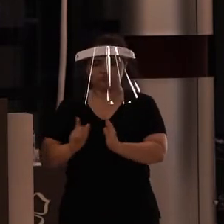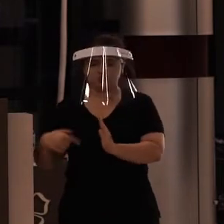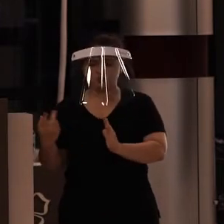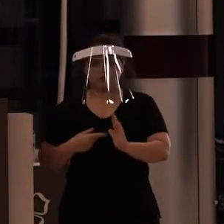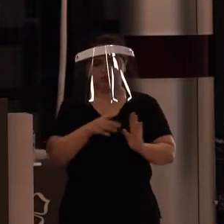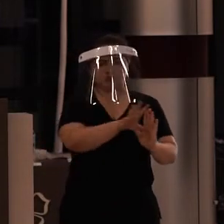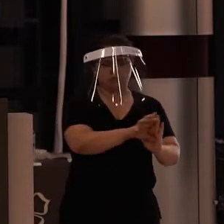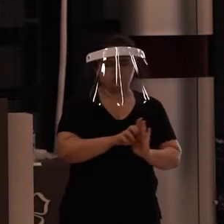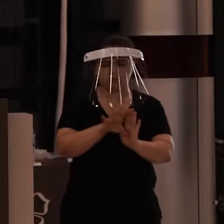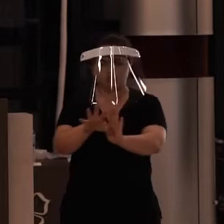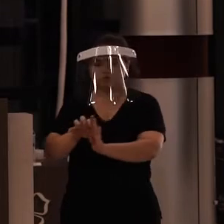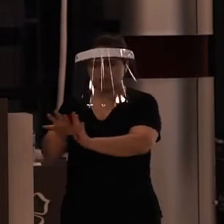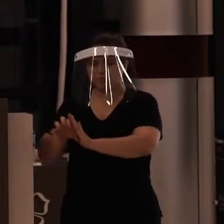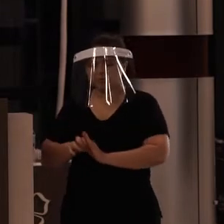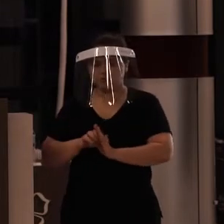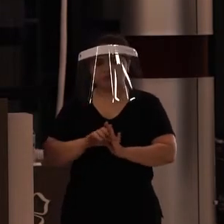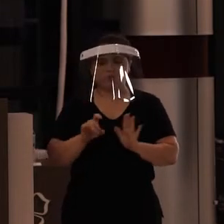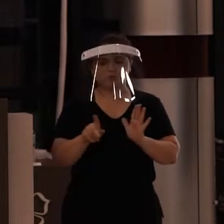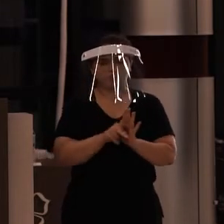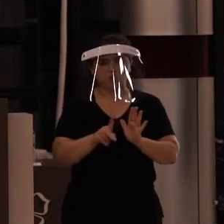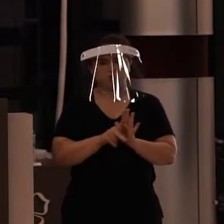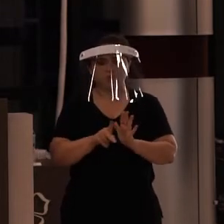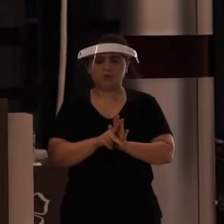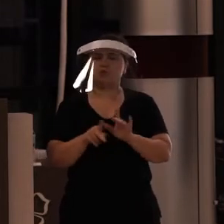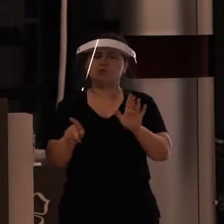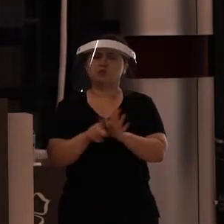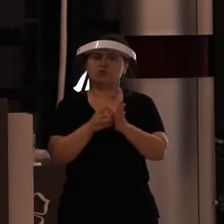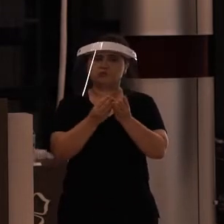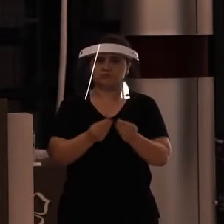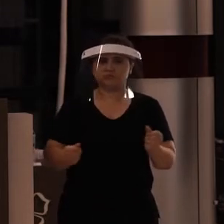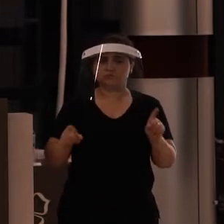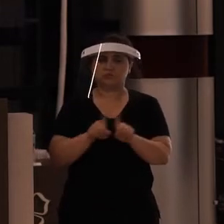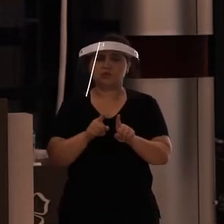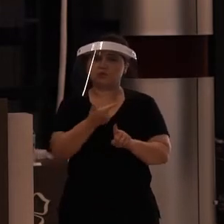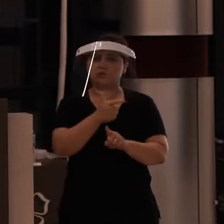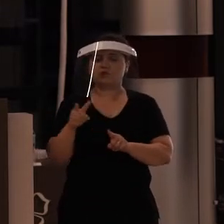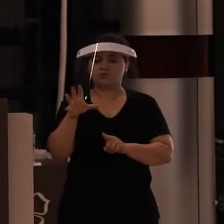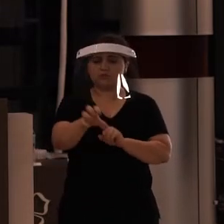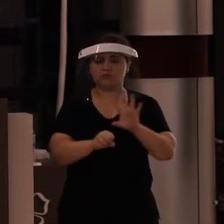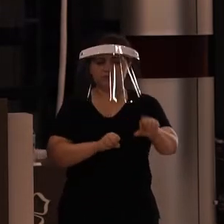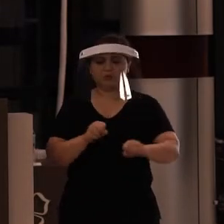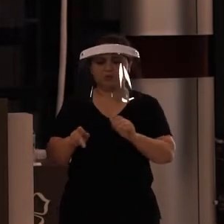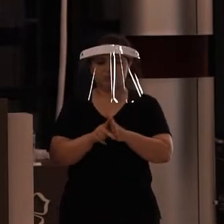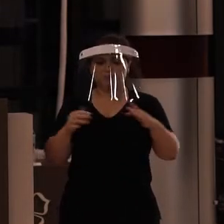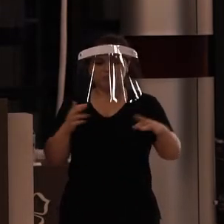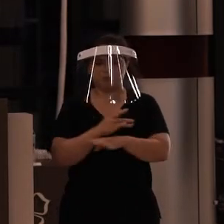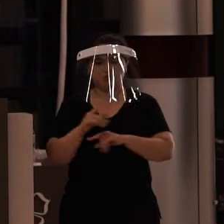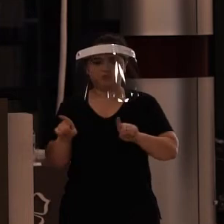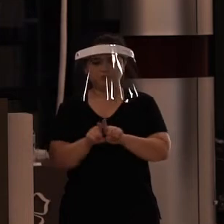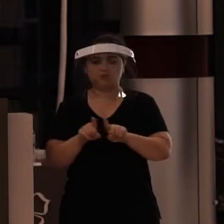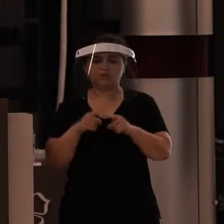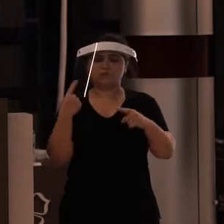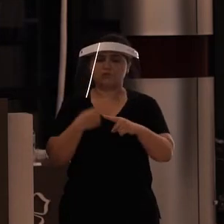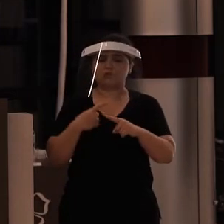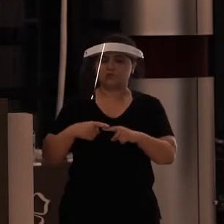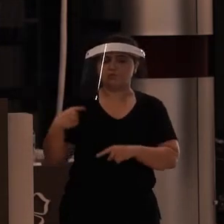coletar a temperatura tanto no corpo quanto na conexão, só não vai conectar dos trafos, né, porque,